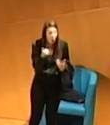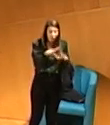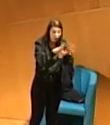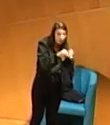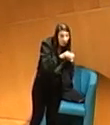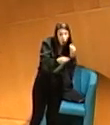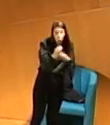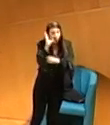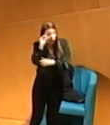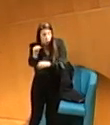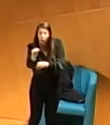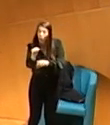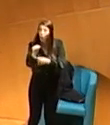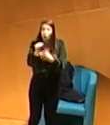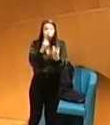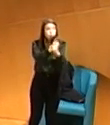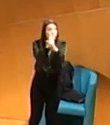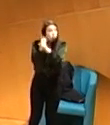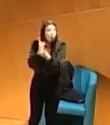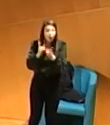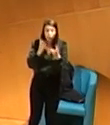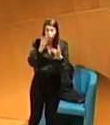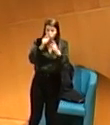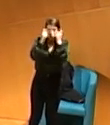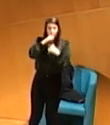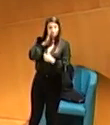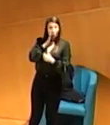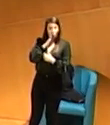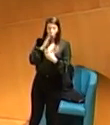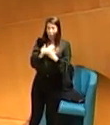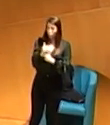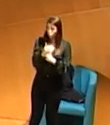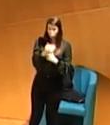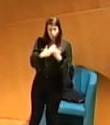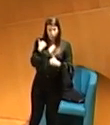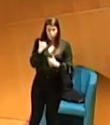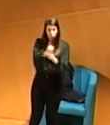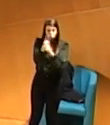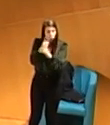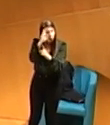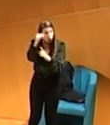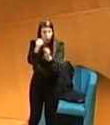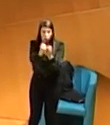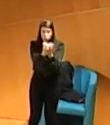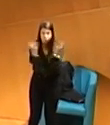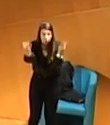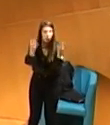professionnels auxquels on va être confronté quand on est parent d'adultes handicapés. Je vais vous lire un petit